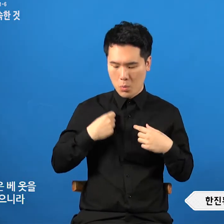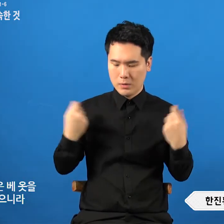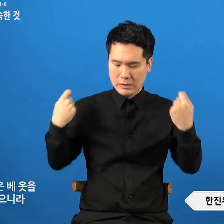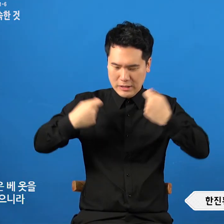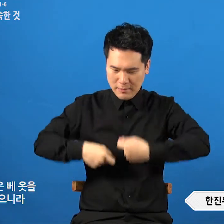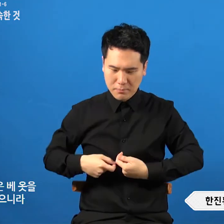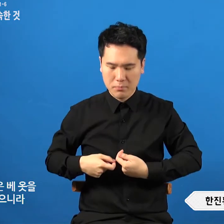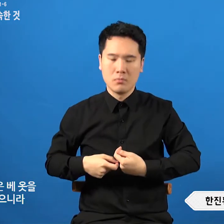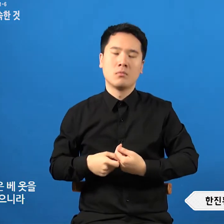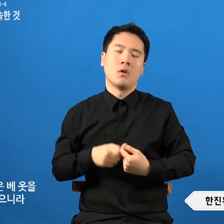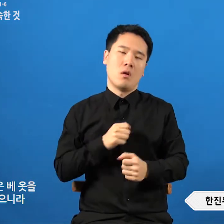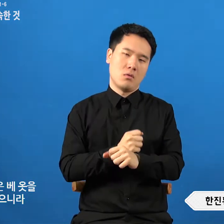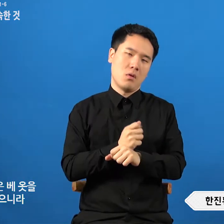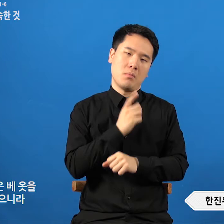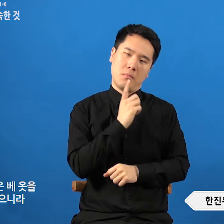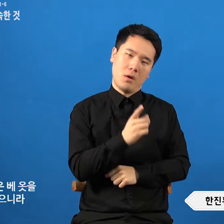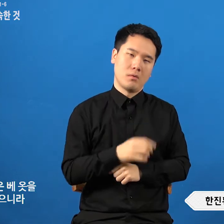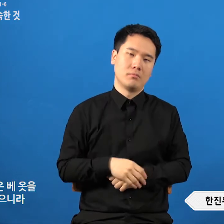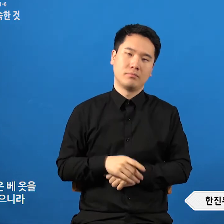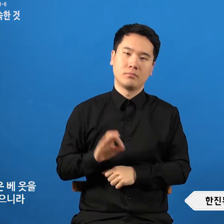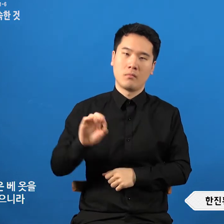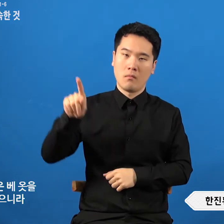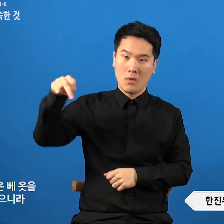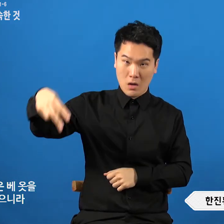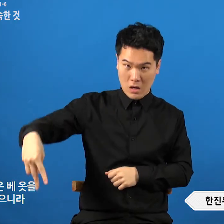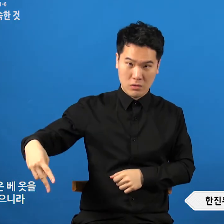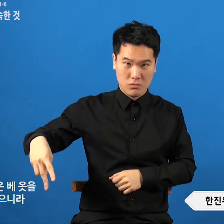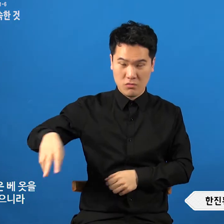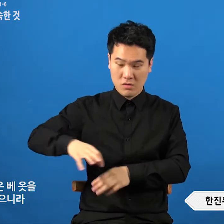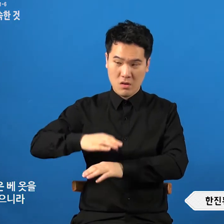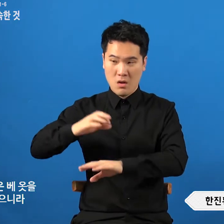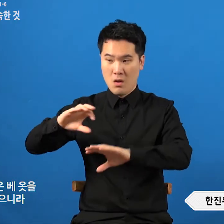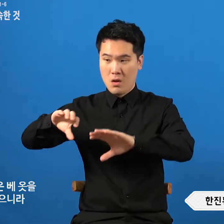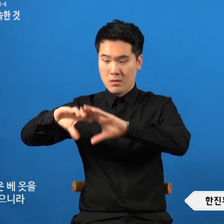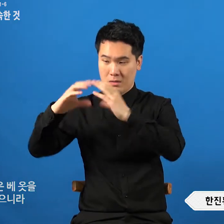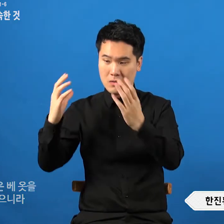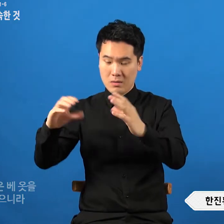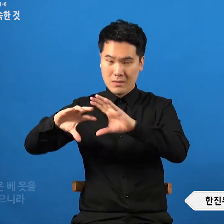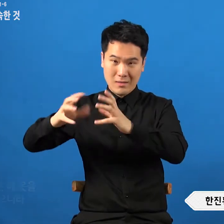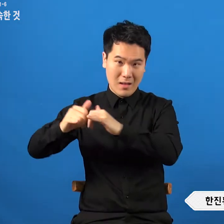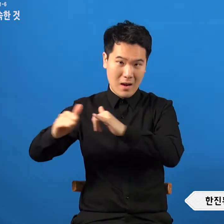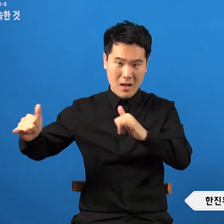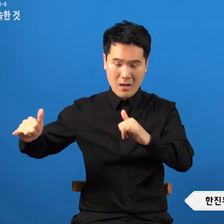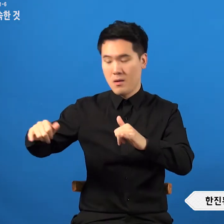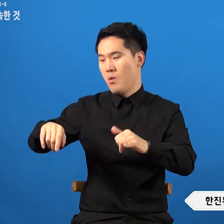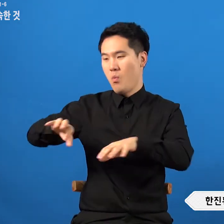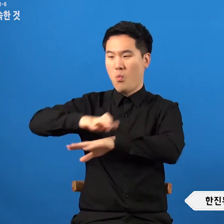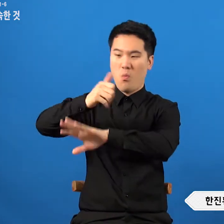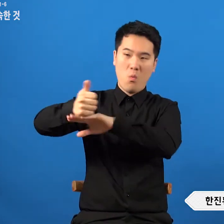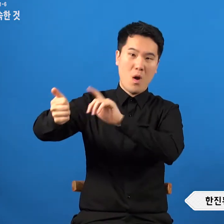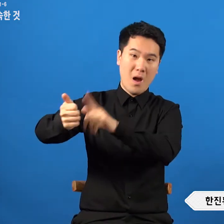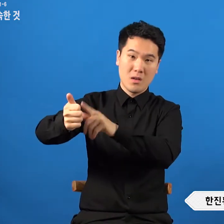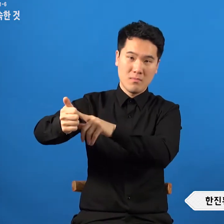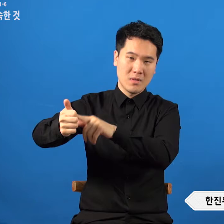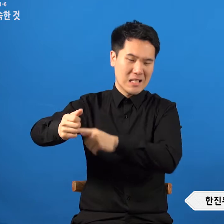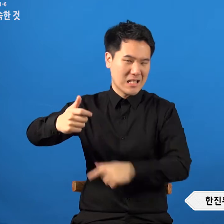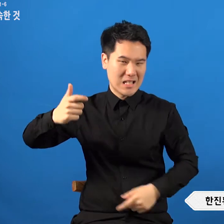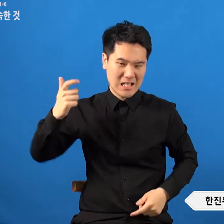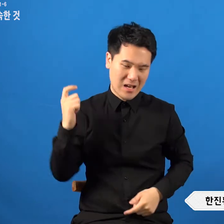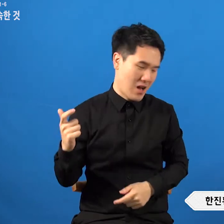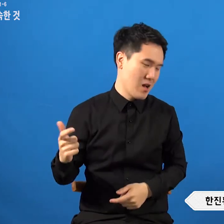앉으니라. 아수르 제국의 왕이라면 그 당시로는 천하를 호령하던 막강한